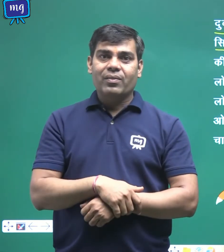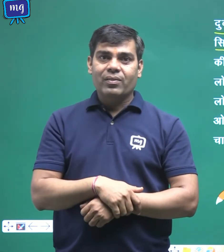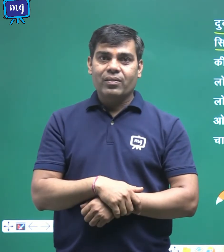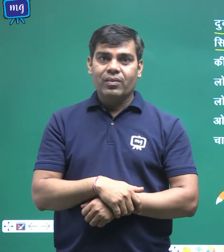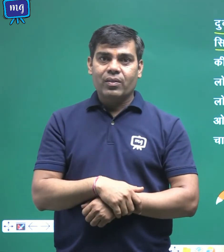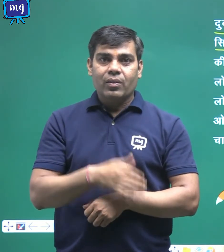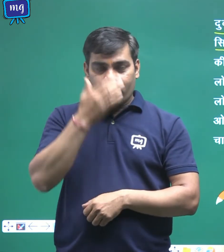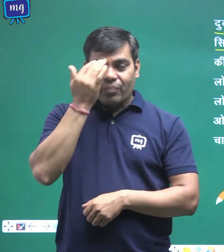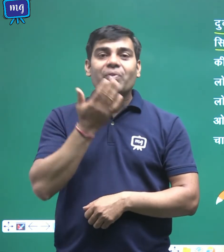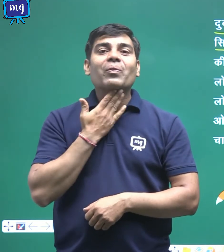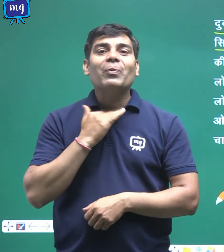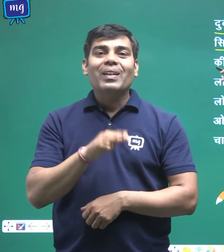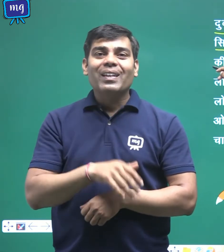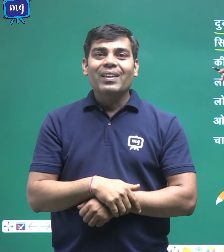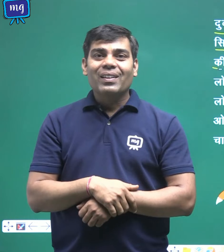गुड़ की